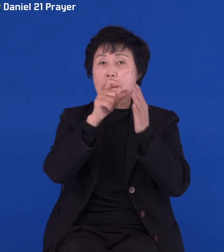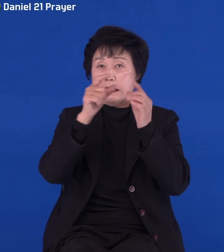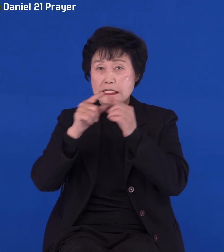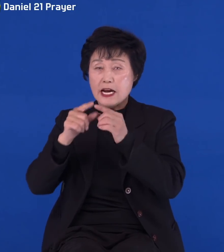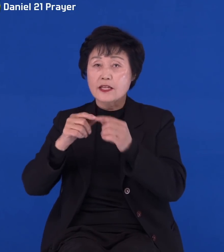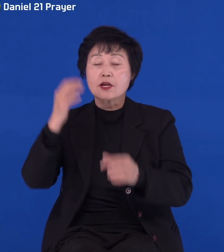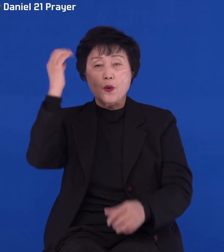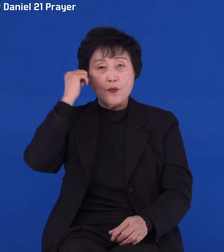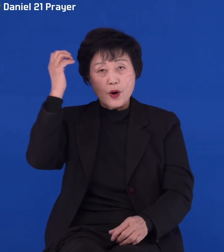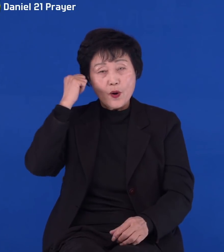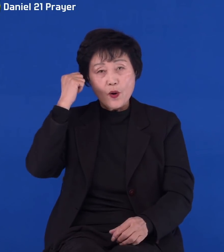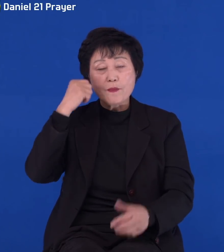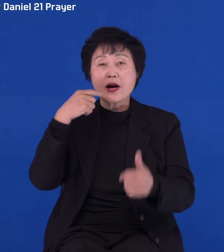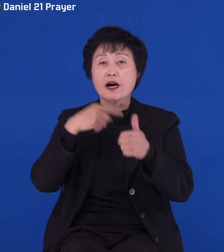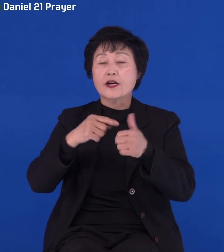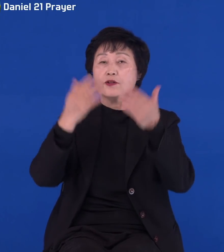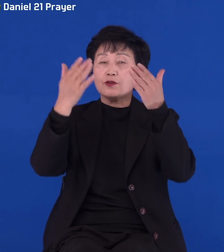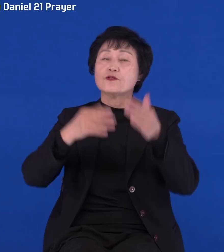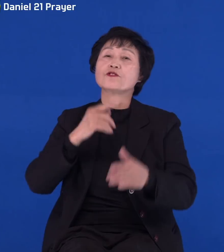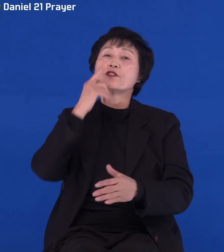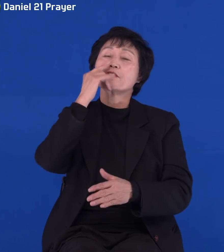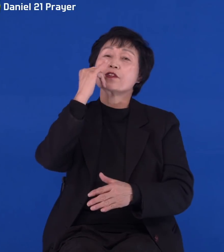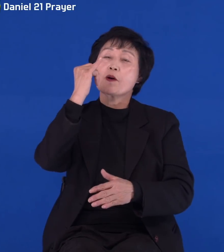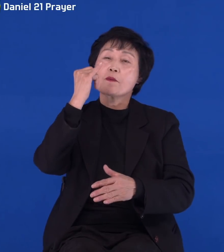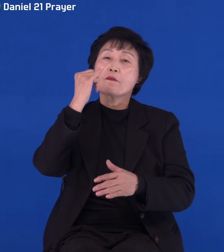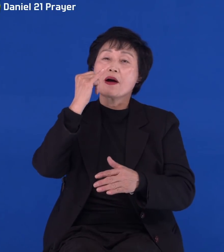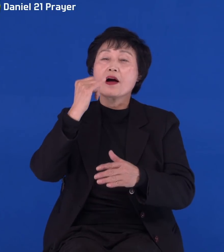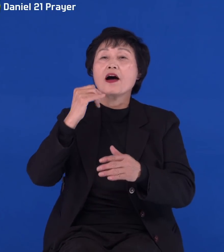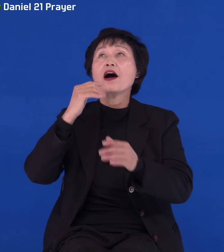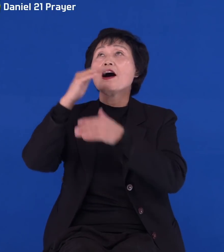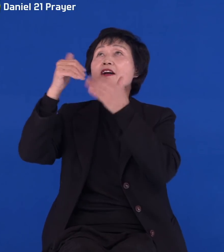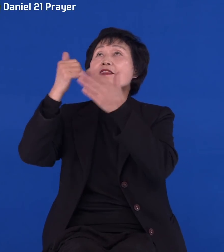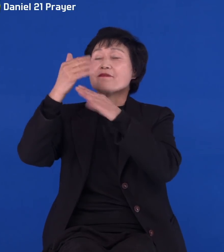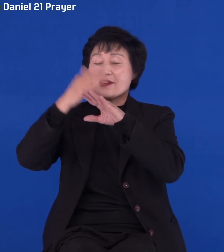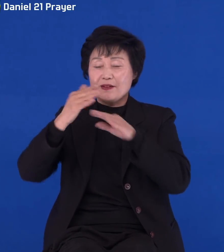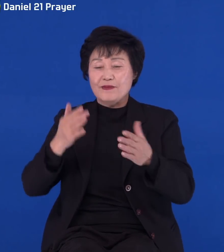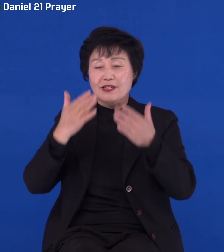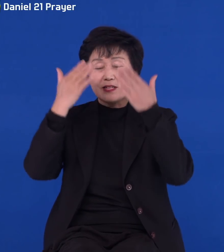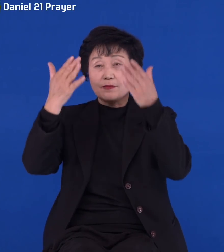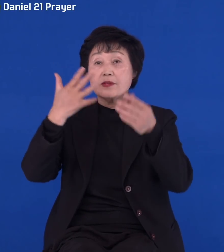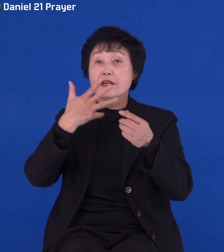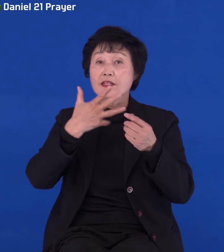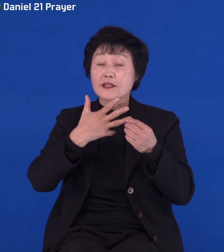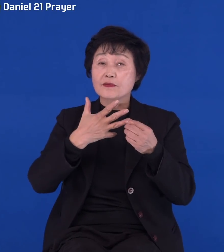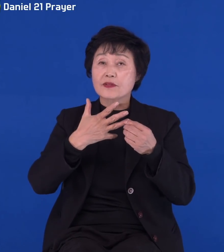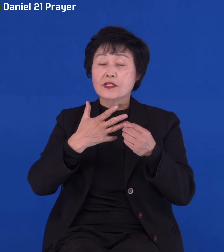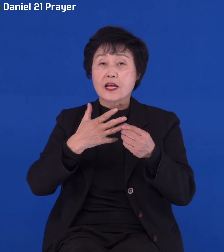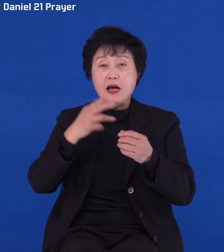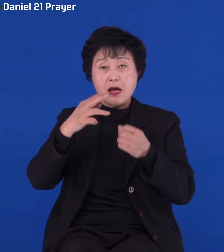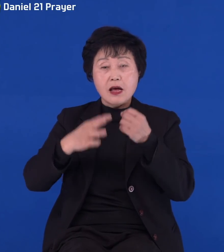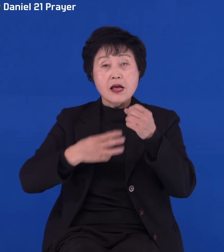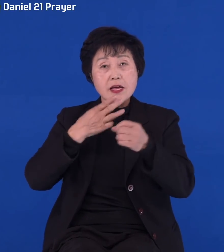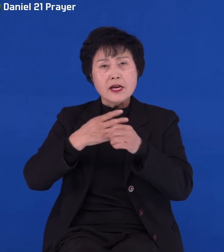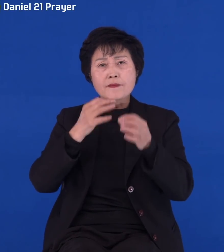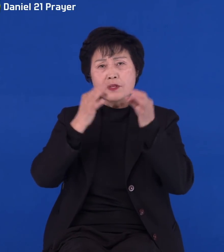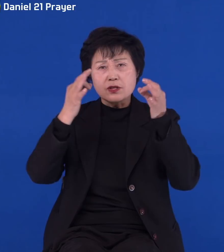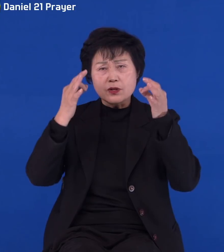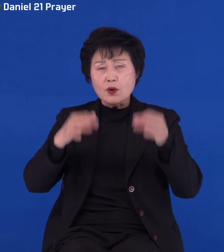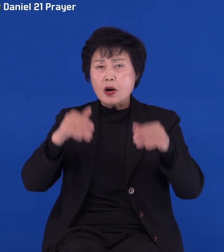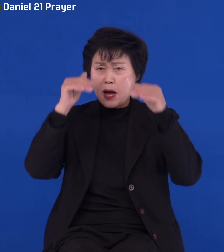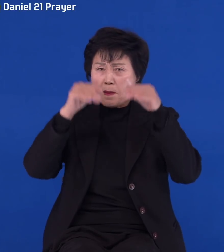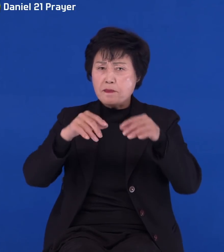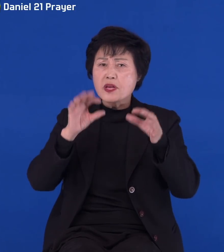훈련의 중요성을 가르쳐주신 하나님께 감사를 드립니다. 여덟째, 지난 3년 동안 비가 오나 눈이 오나 하루도 빠짐없이 매일